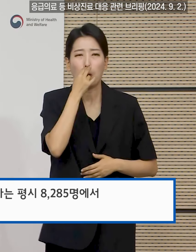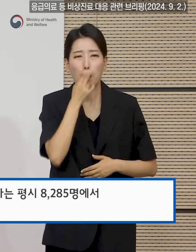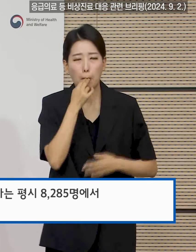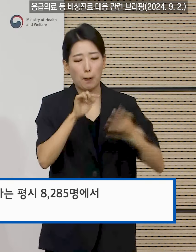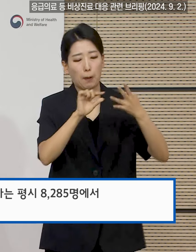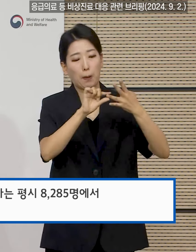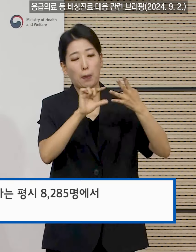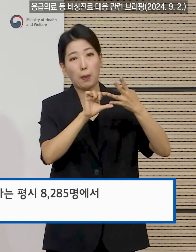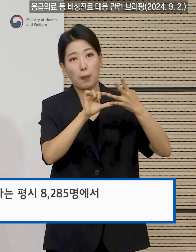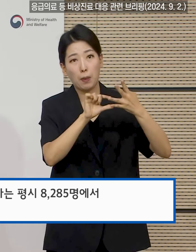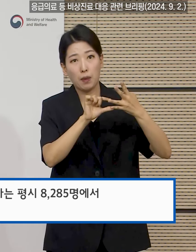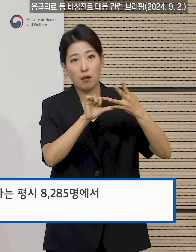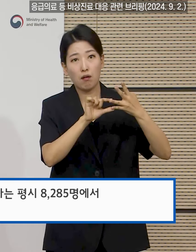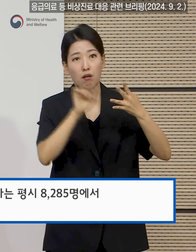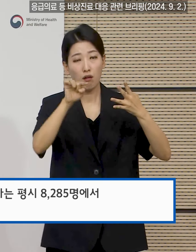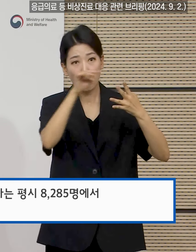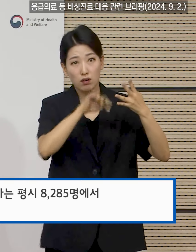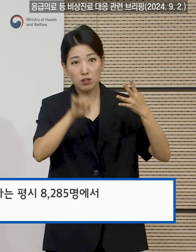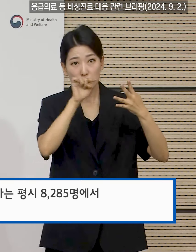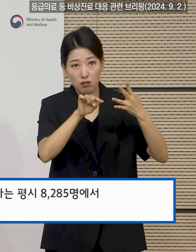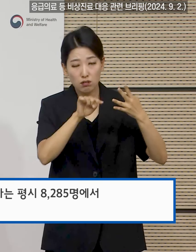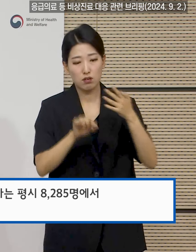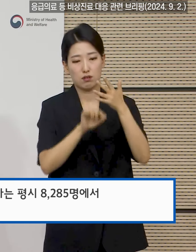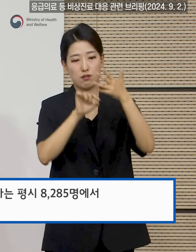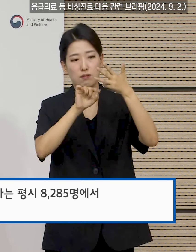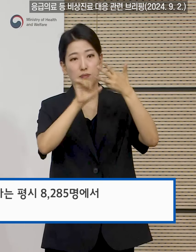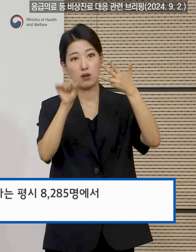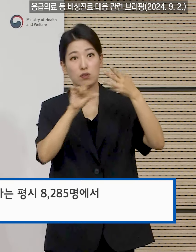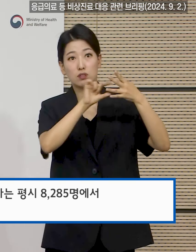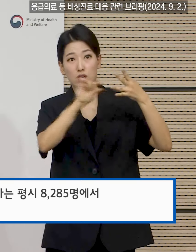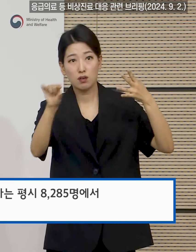평시 8,285명에서 8월 3주